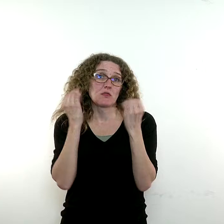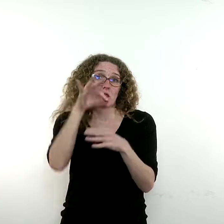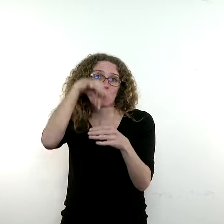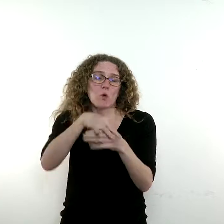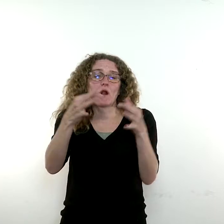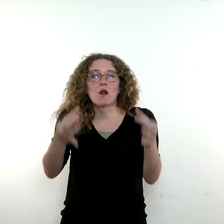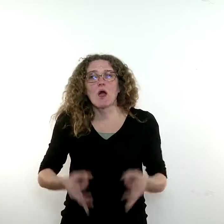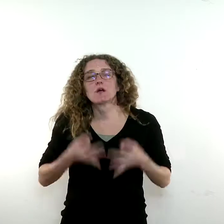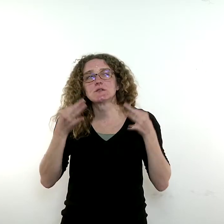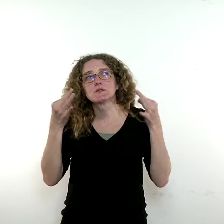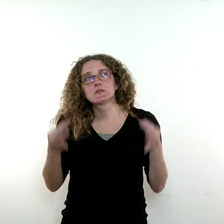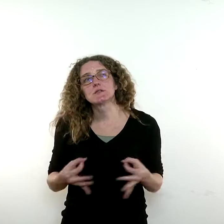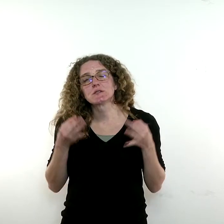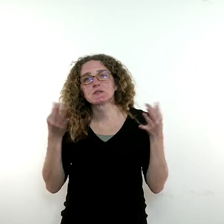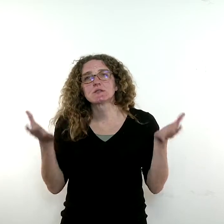Classique.